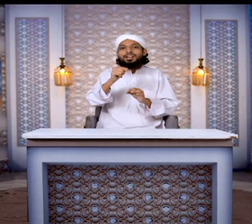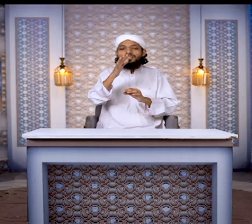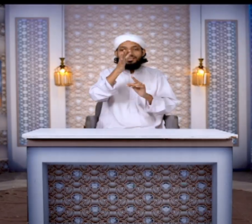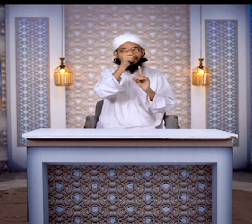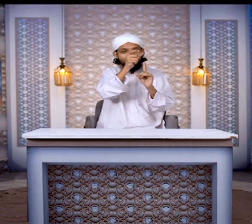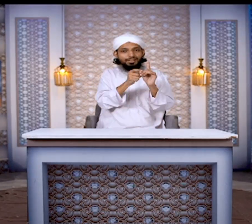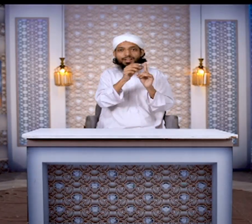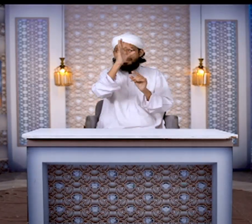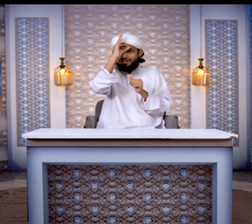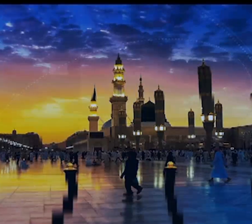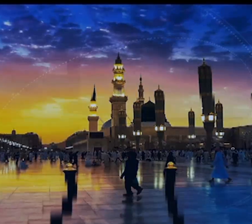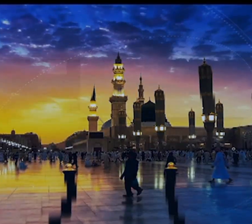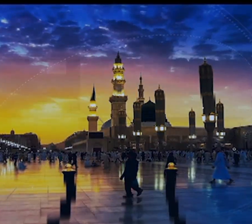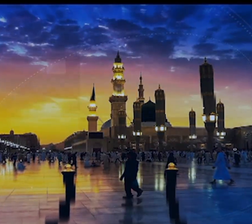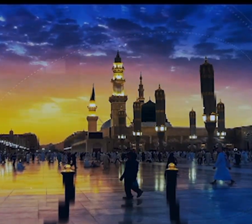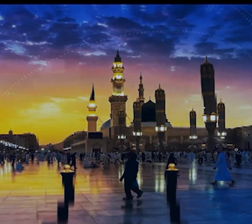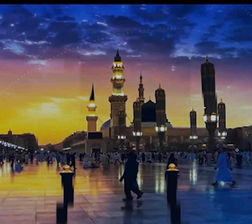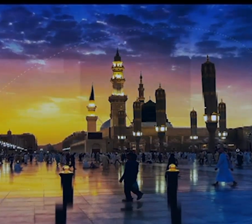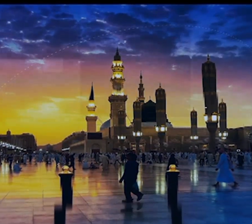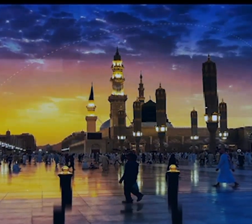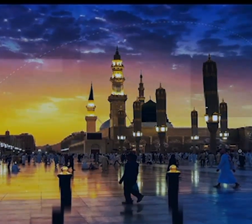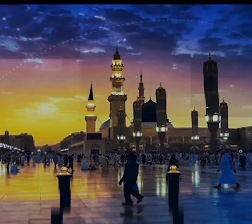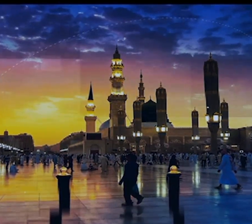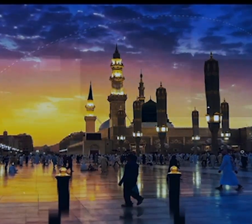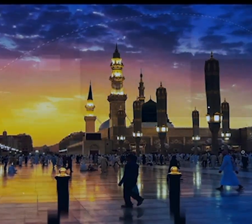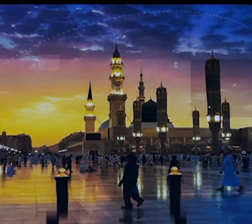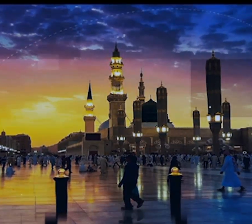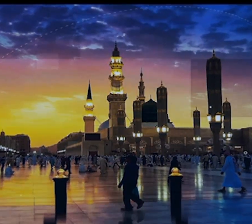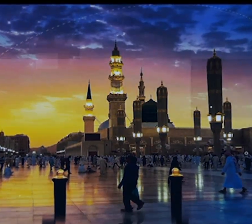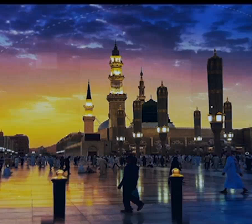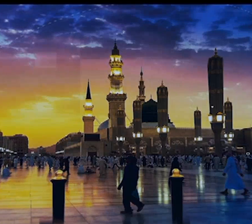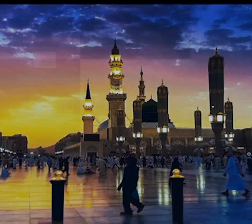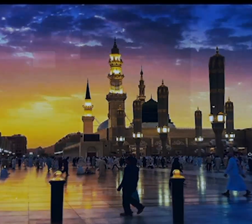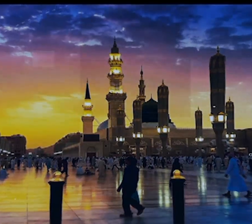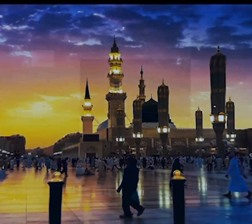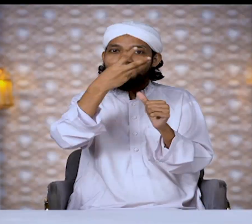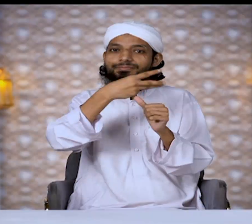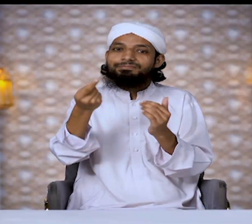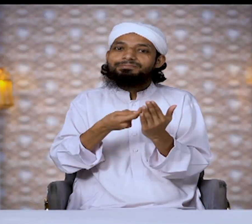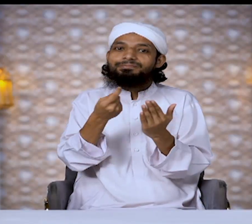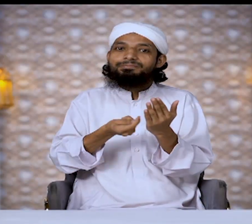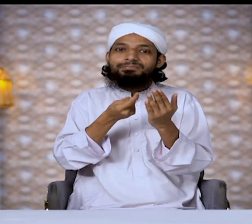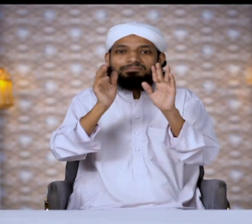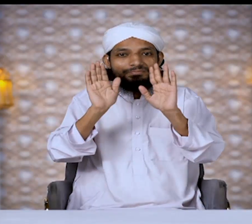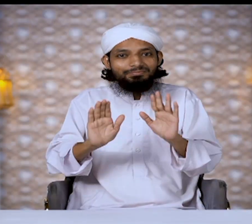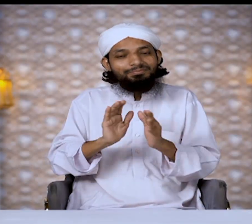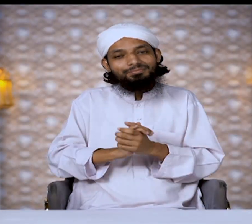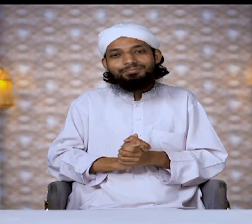وہ تنہا رضا کا ہے۔ صلو علی الحبیب صلی اللہ علی محمد۔ پیارے اسلامی بھائیو، اعلیٰ حضرت امام اہل